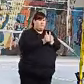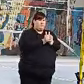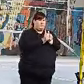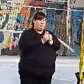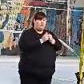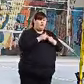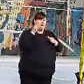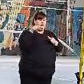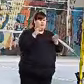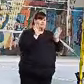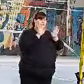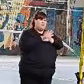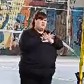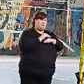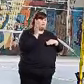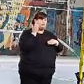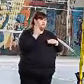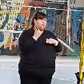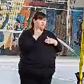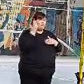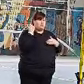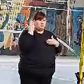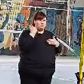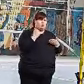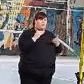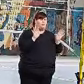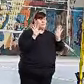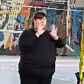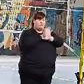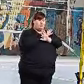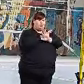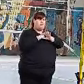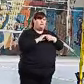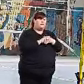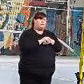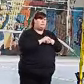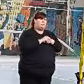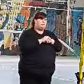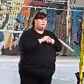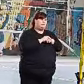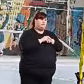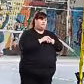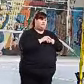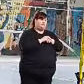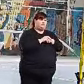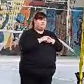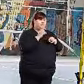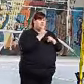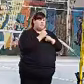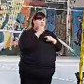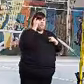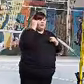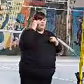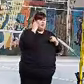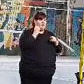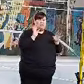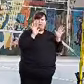Todas podemos pasar la situación igual, que equivocarse nos tapa, en los sonores a partir de Dicho esto,